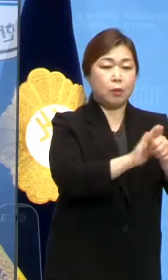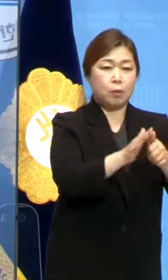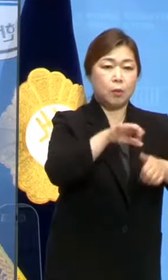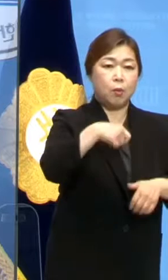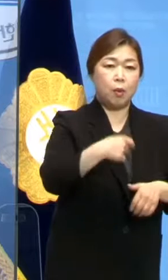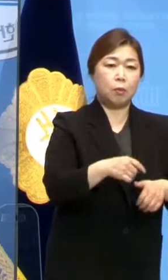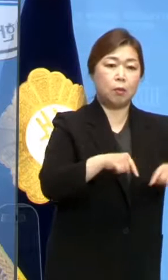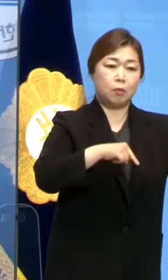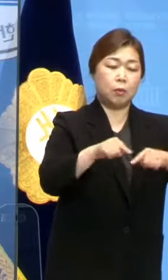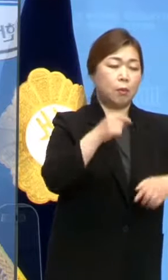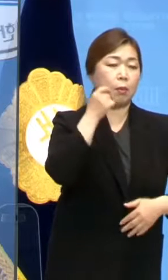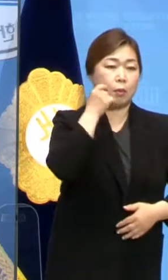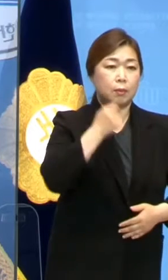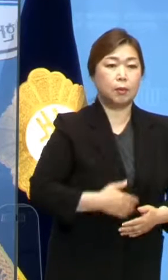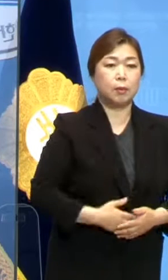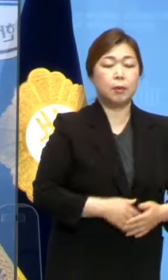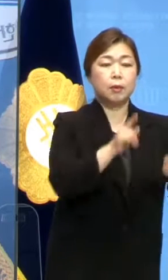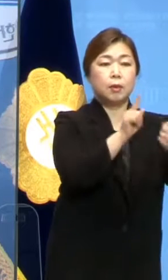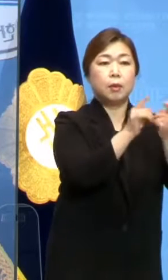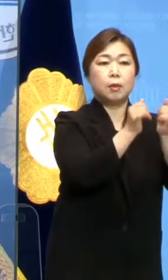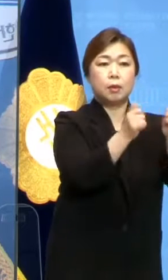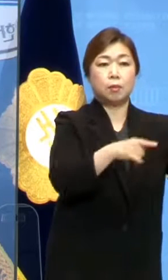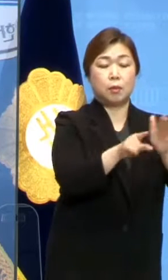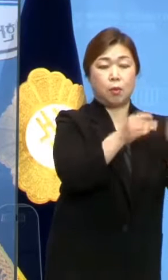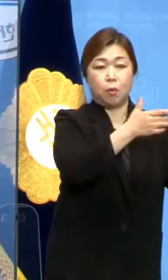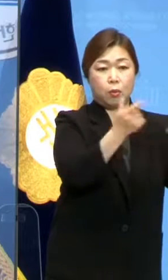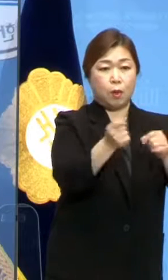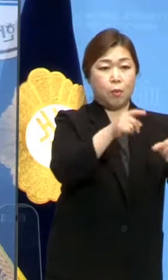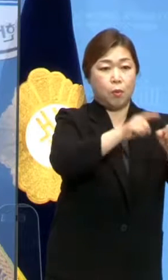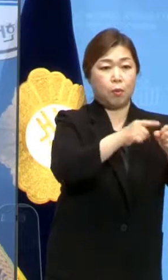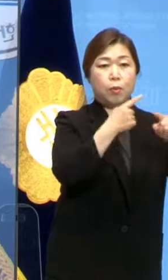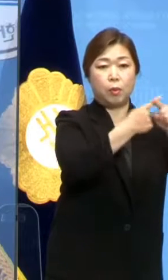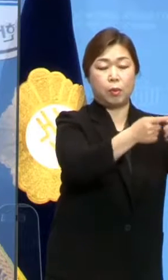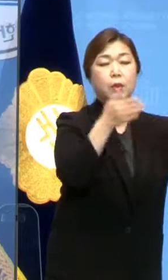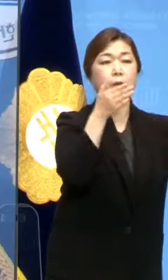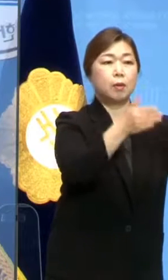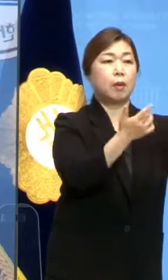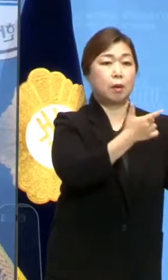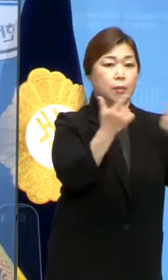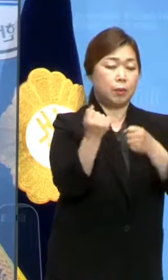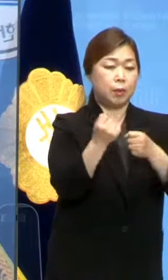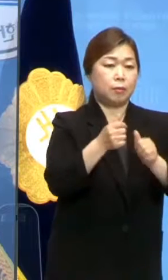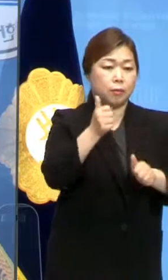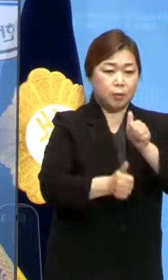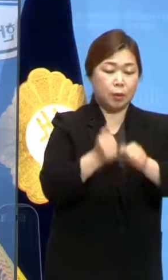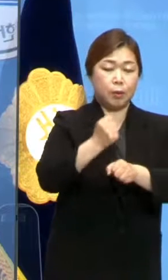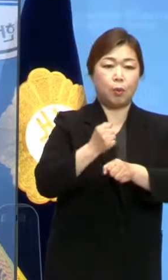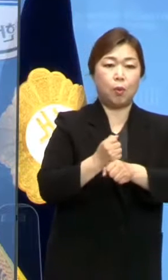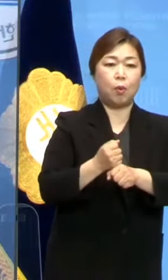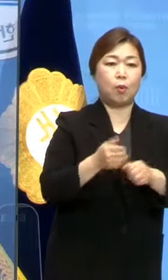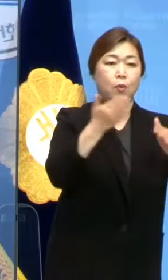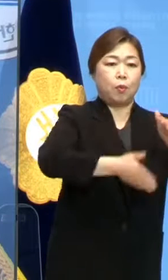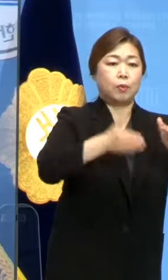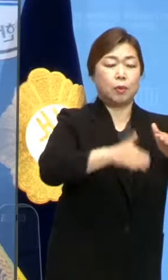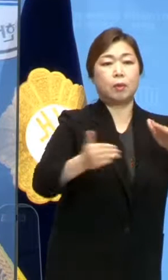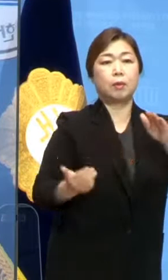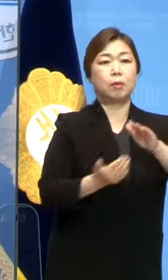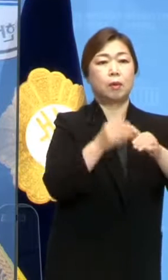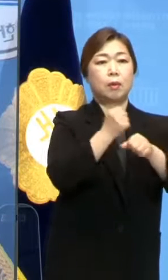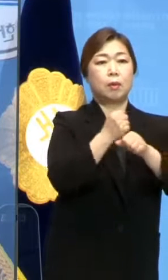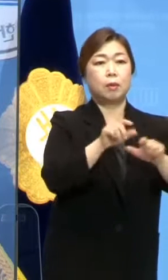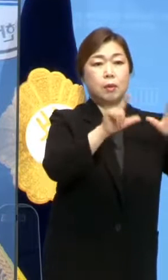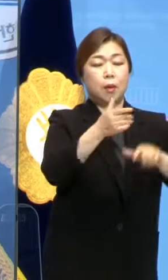못하게 될 것이다 대상자를 위한 공동의 목표를 향하여 함께 경쟁하고 공정하게 이루어 나가는